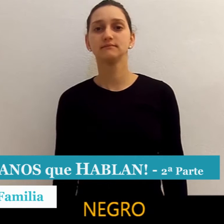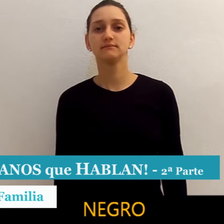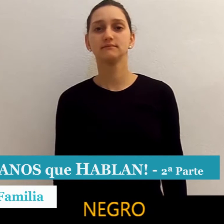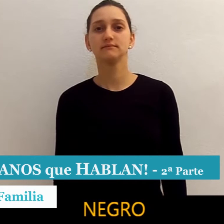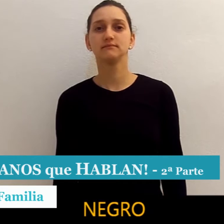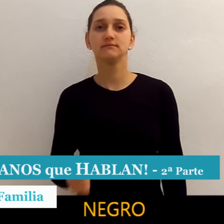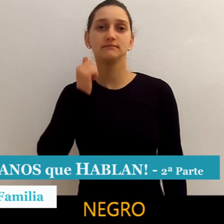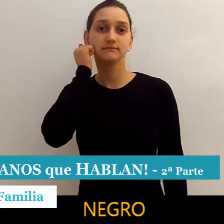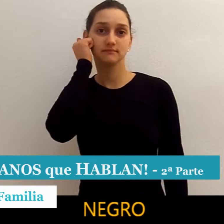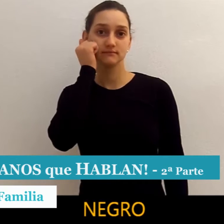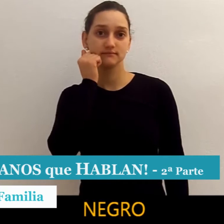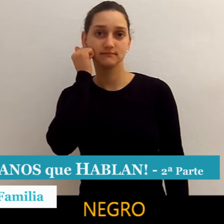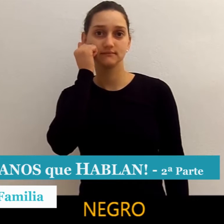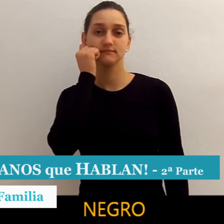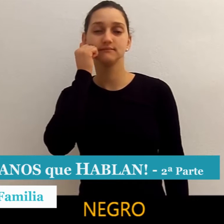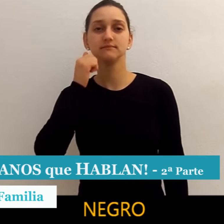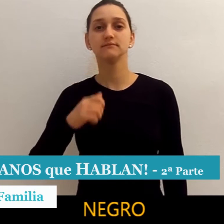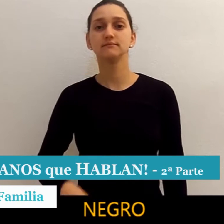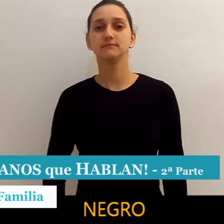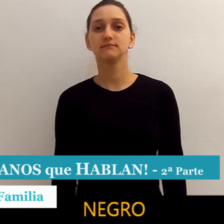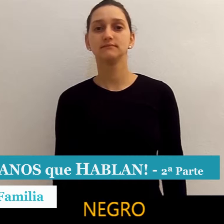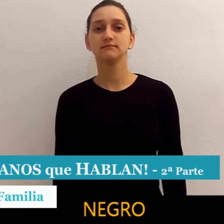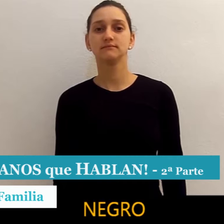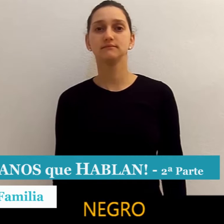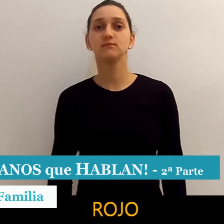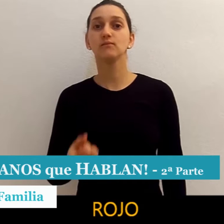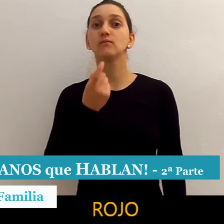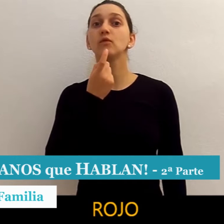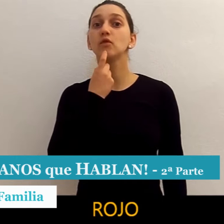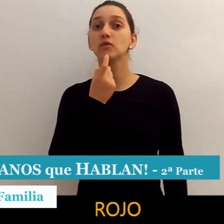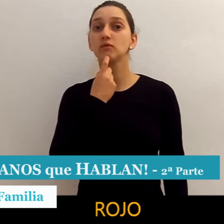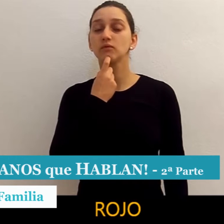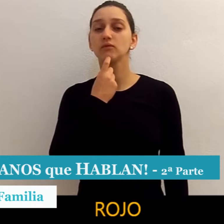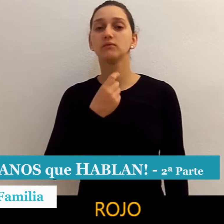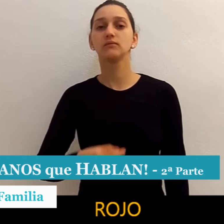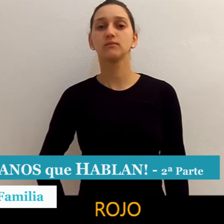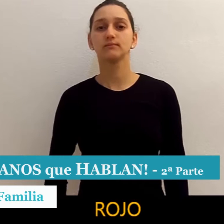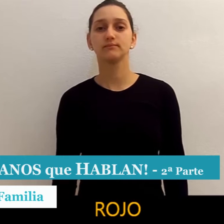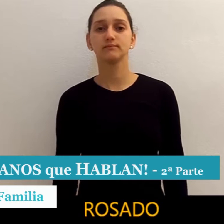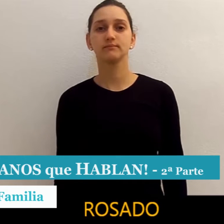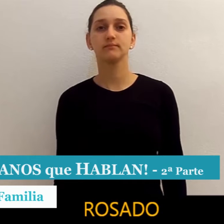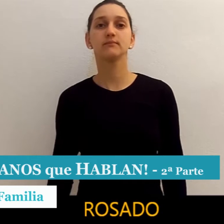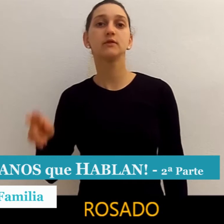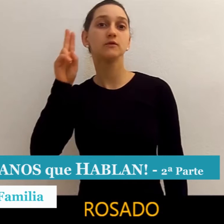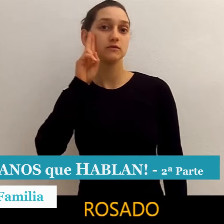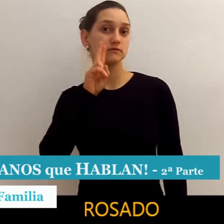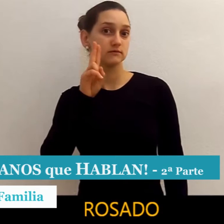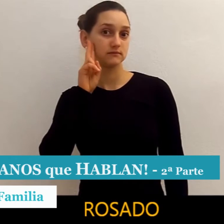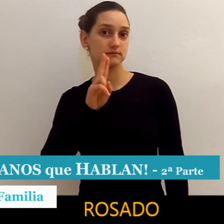pasar haciendo caminos, caminos sobre la mar.